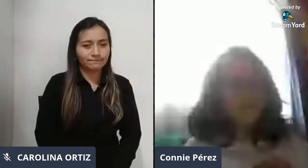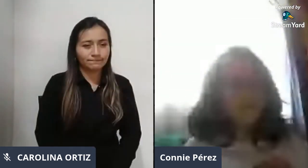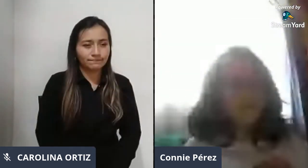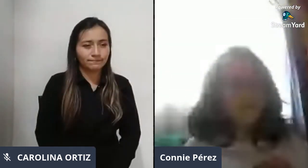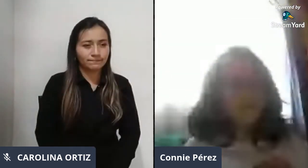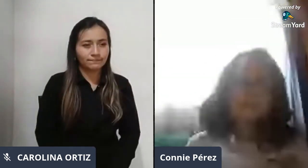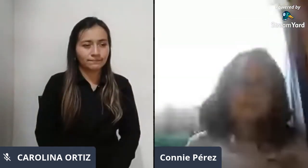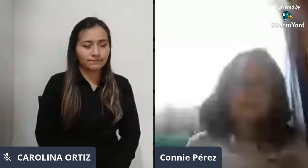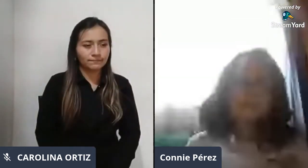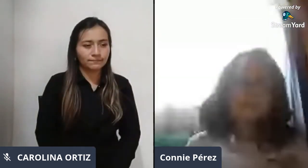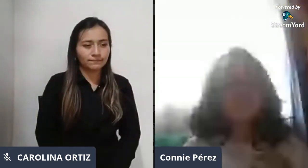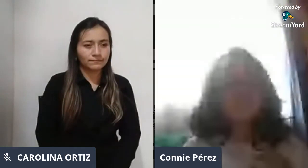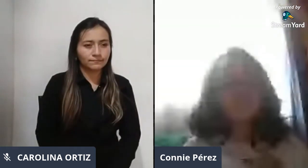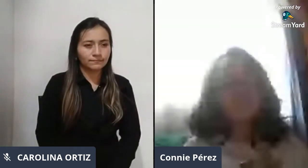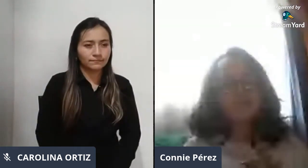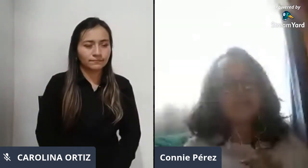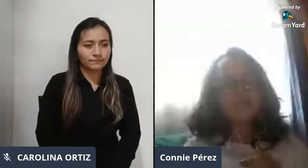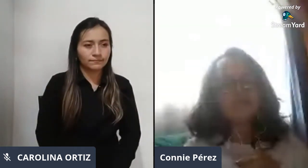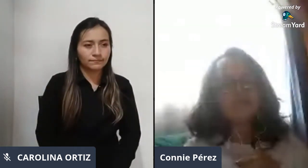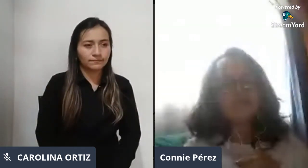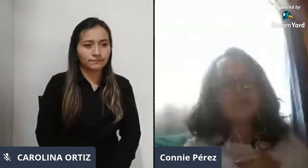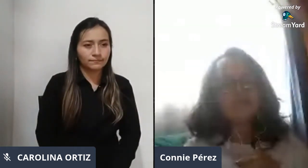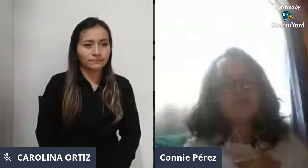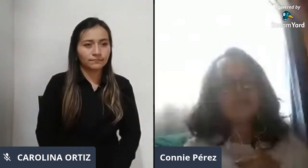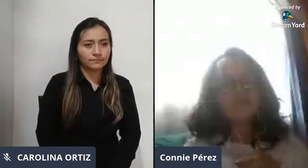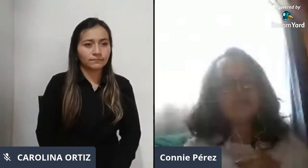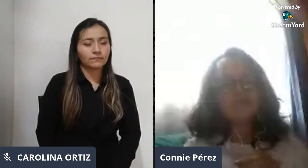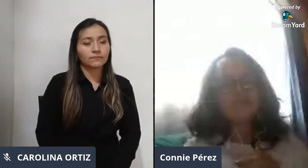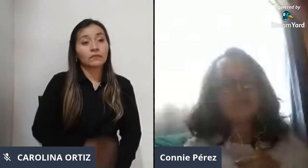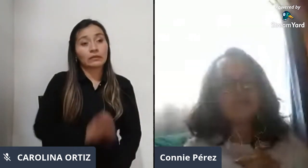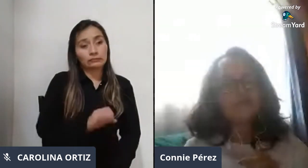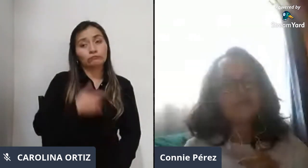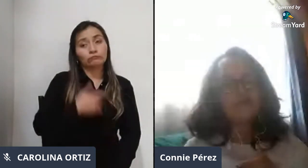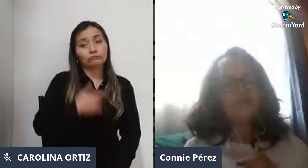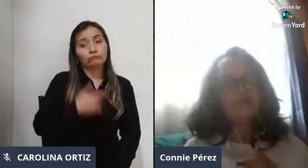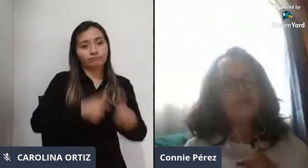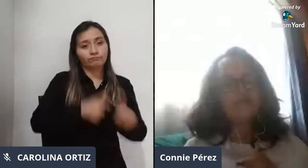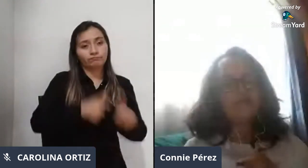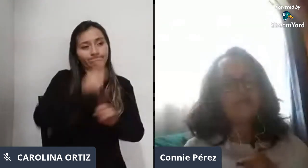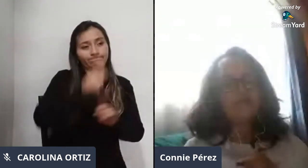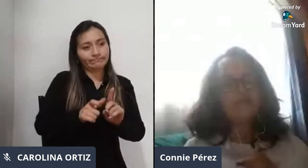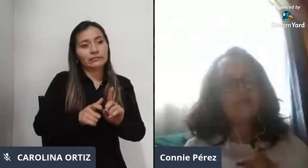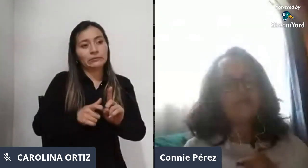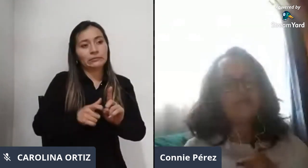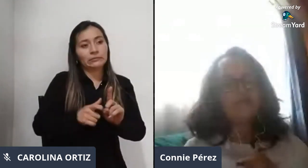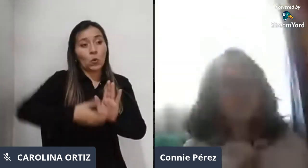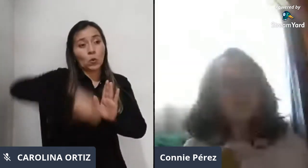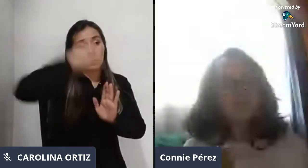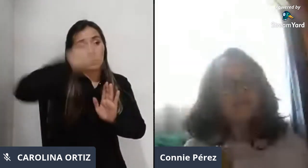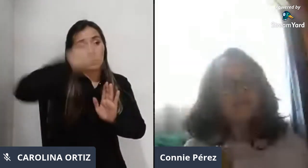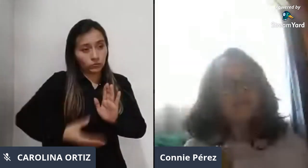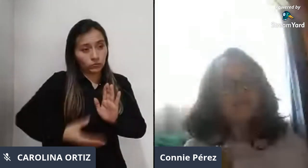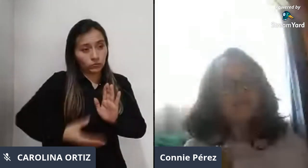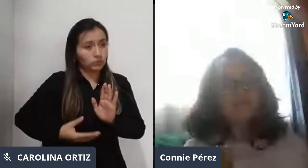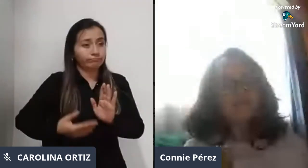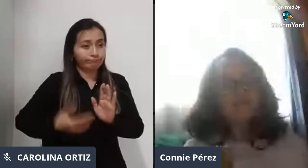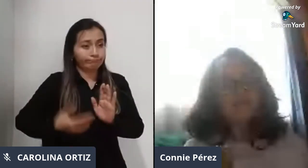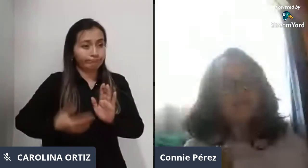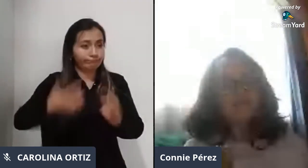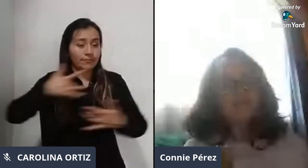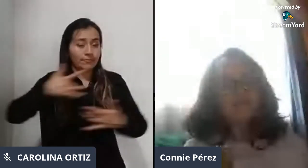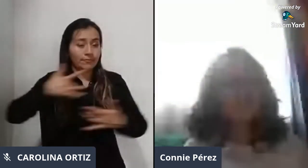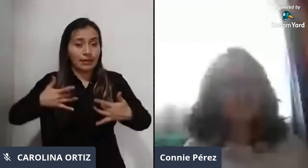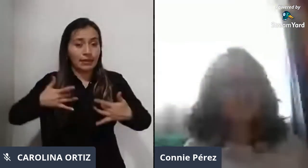como esa paciente de alto costo a quien la EPS rechaza ciertos